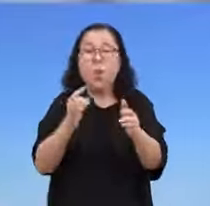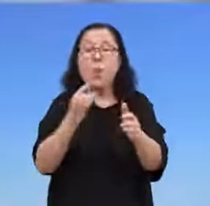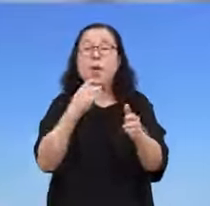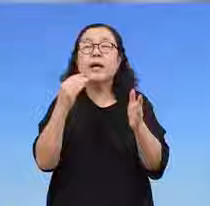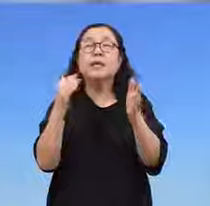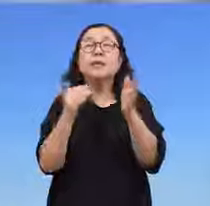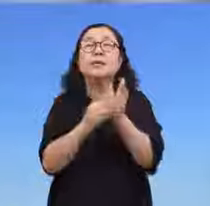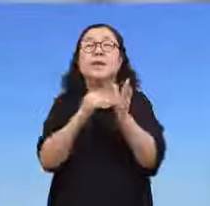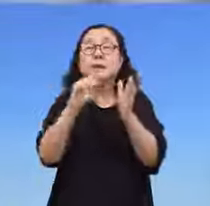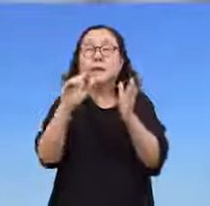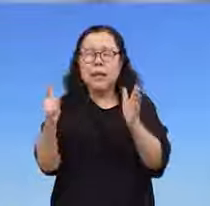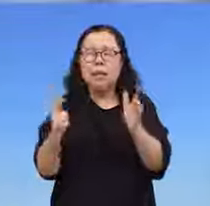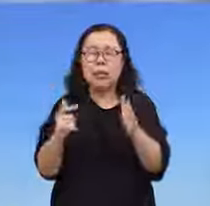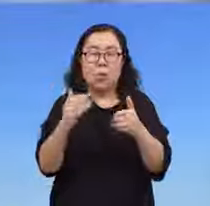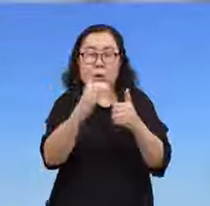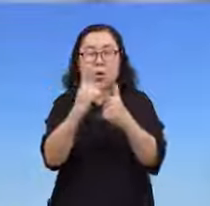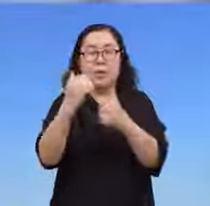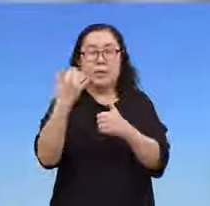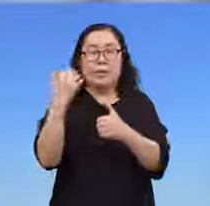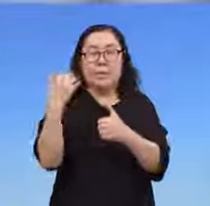겁니다.